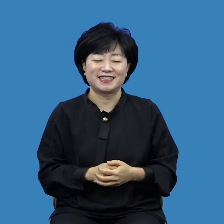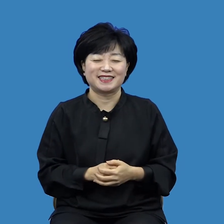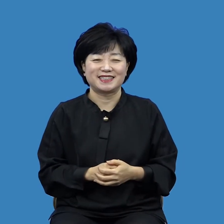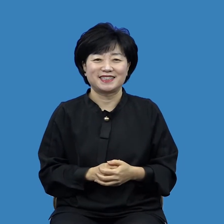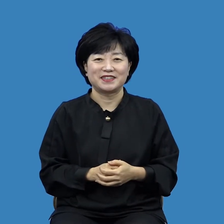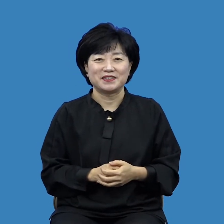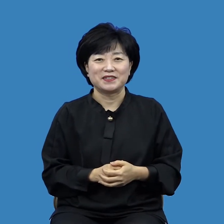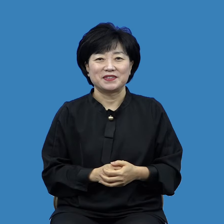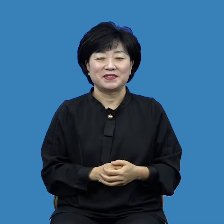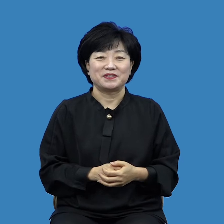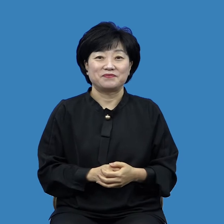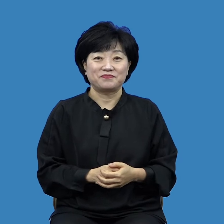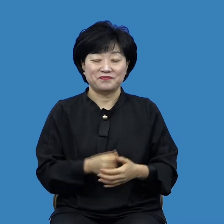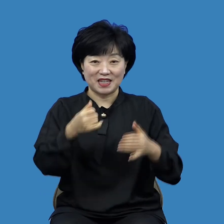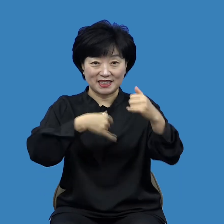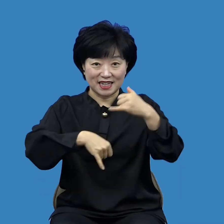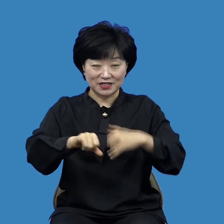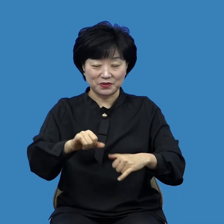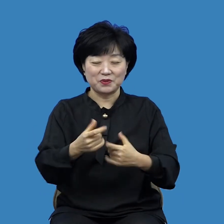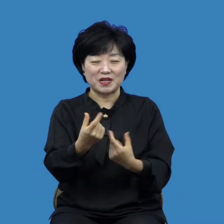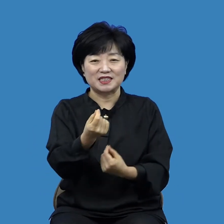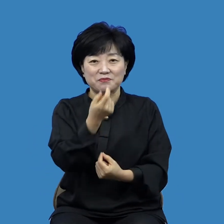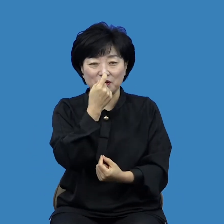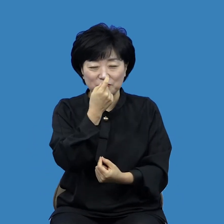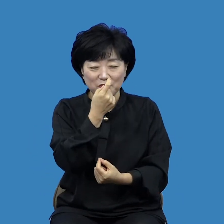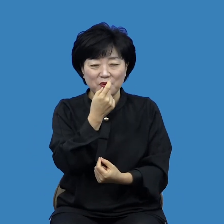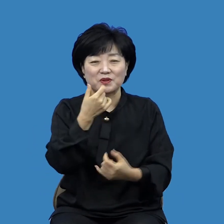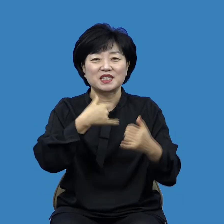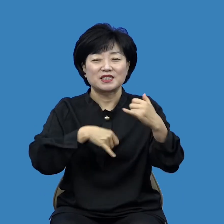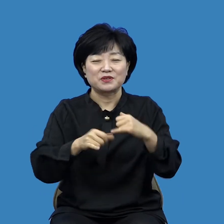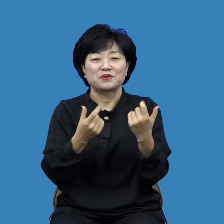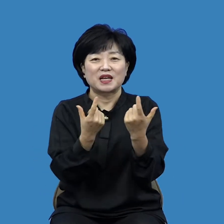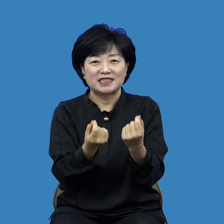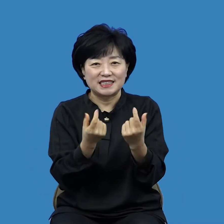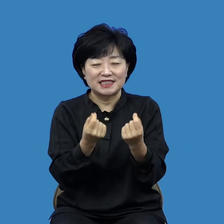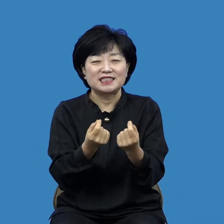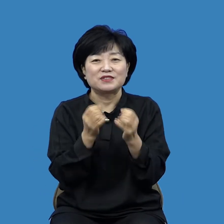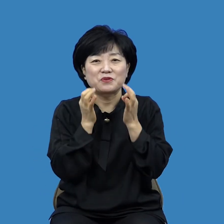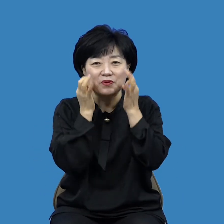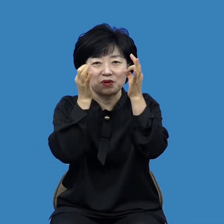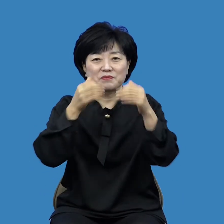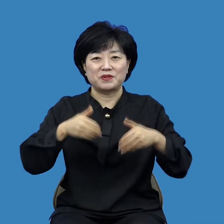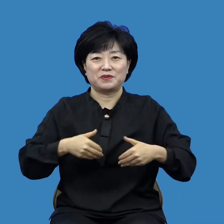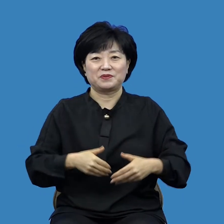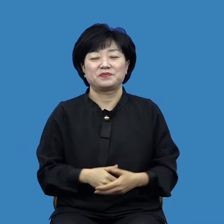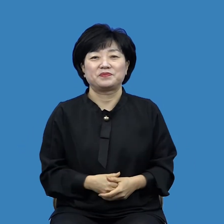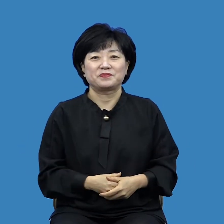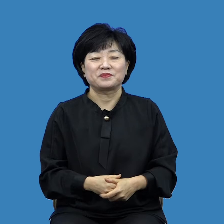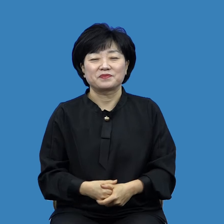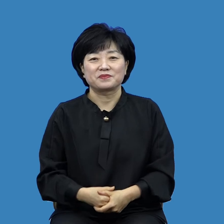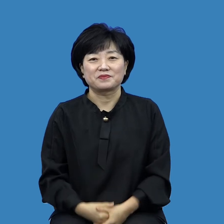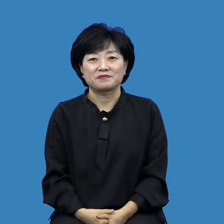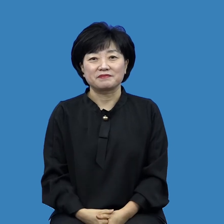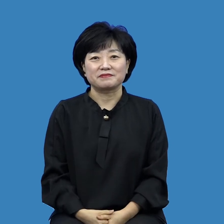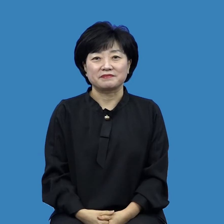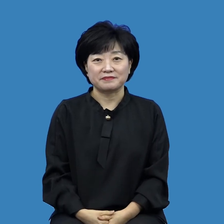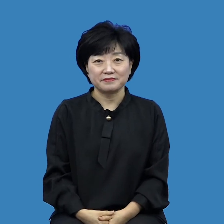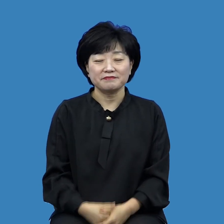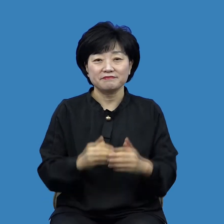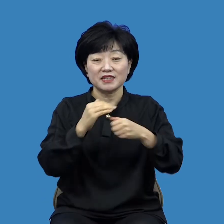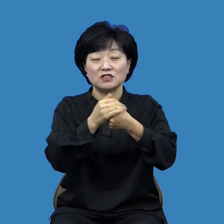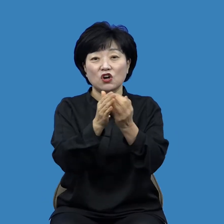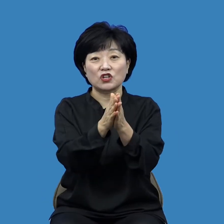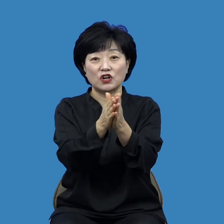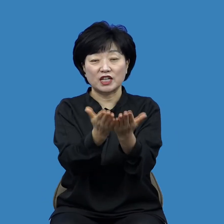자, 어쨌든지 간에 애들도 함께 배우고 자녀들도 함께 노력해야 돼요. 그래야 좋은 가정이 될 수 있어요. 자, 그렇다면